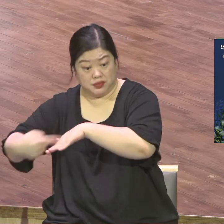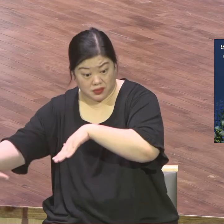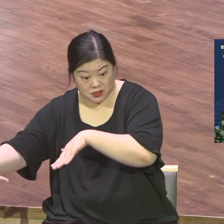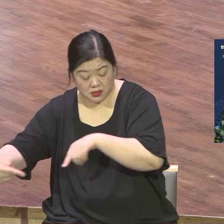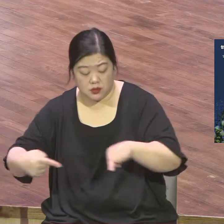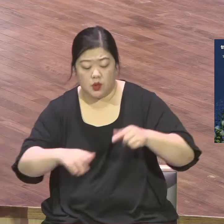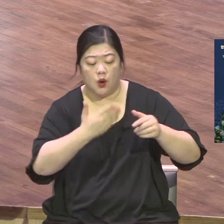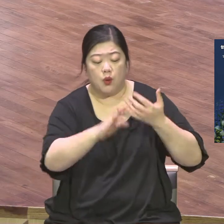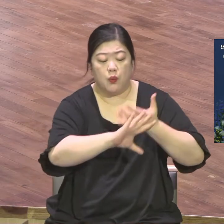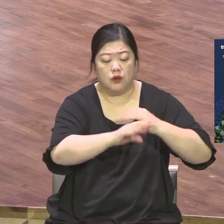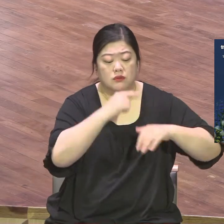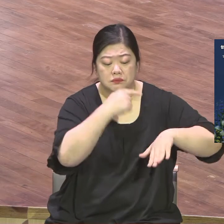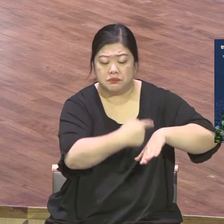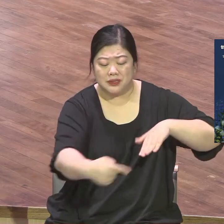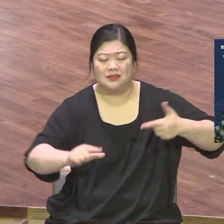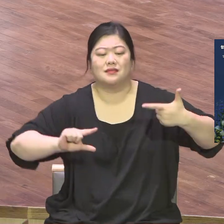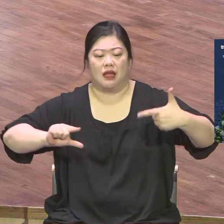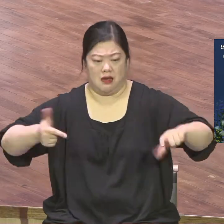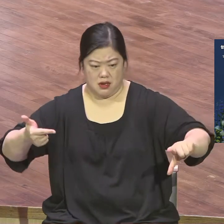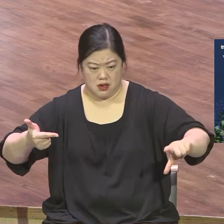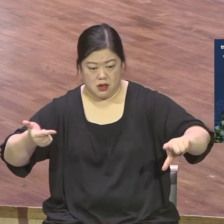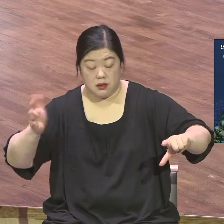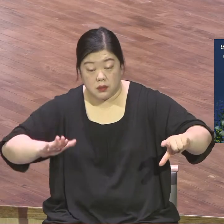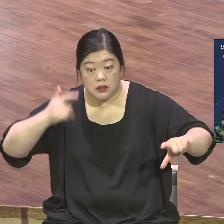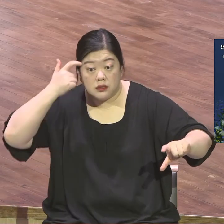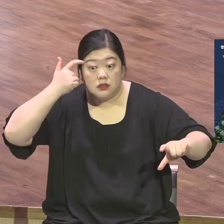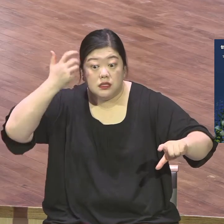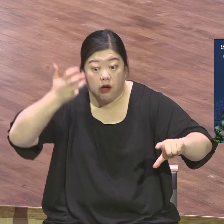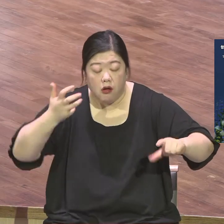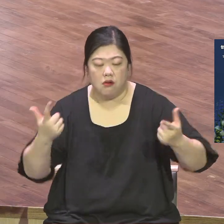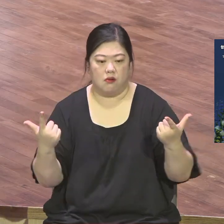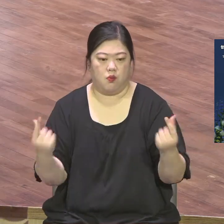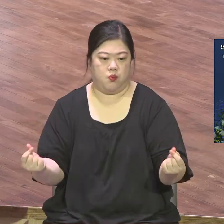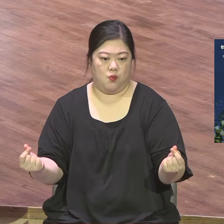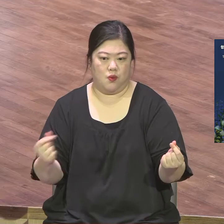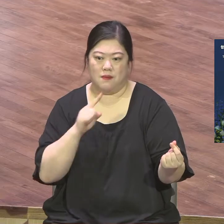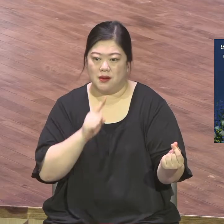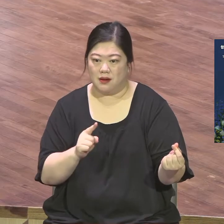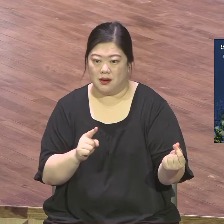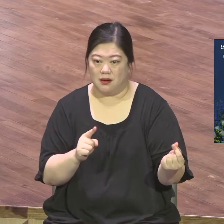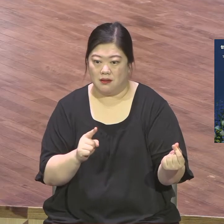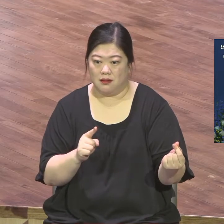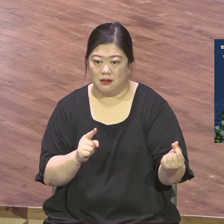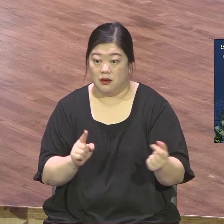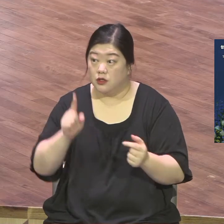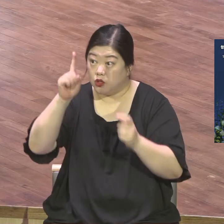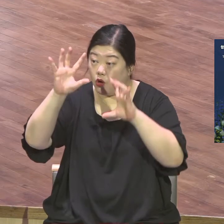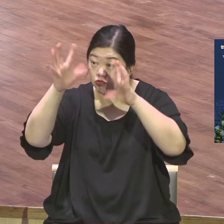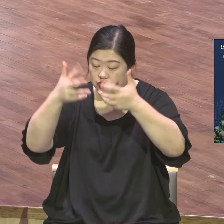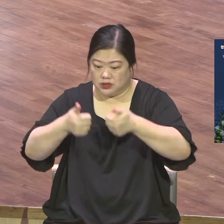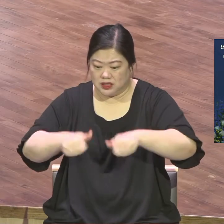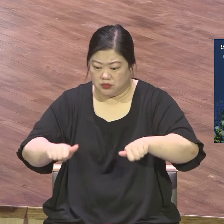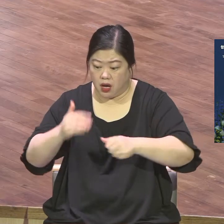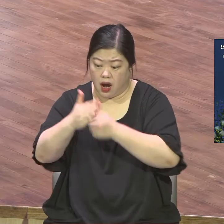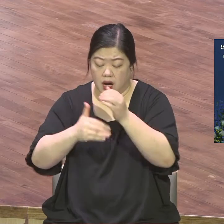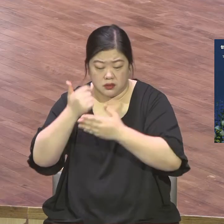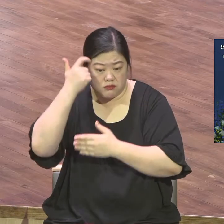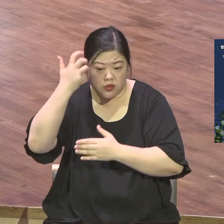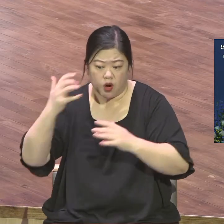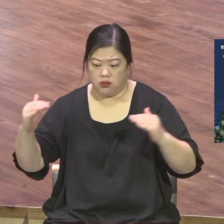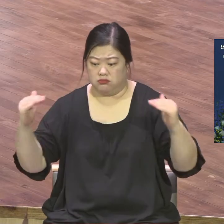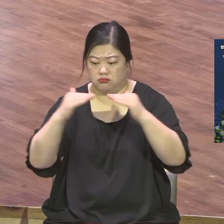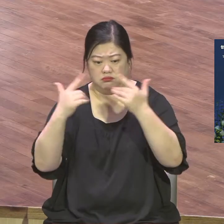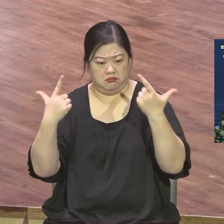존재가 되었다라는 사실이에요. 천국 시민권을 받은 존재다, 하나님의